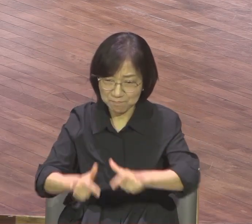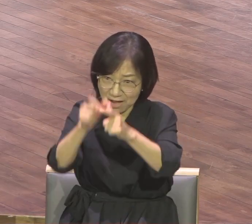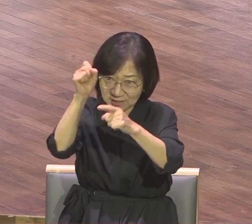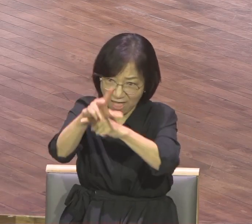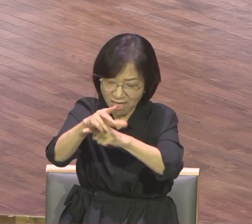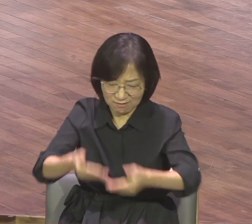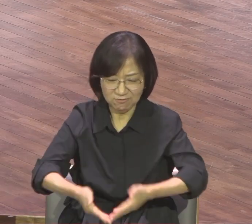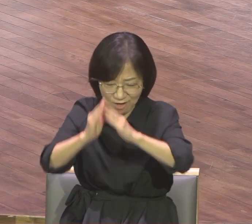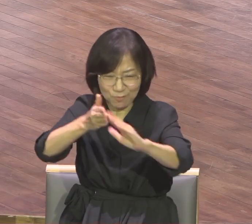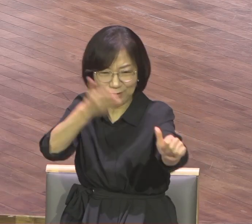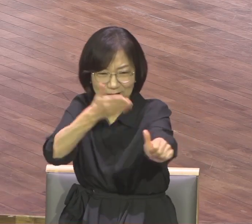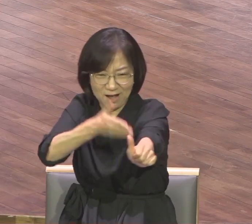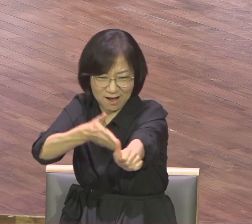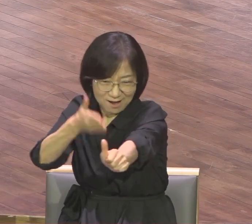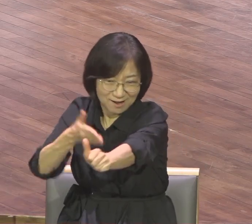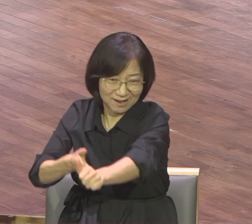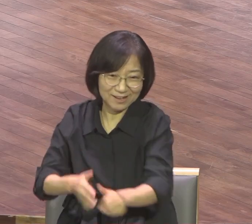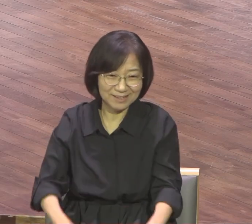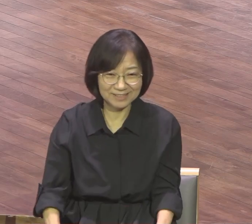세웁시다.